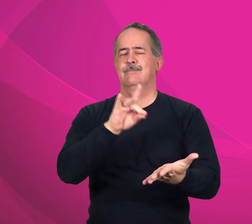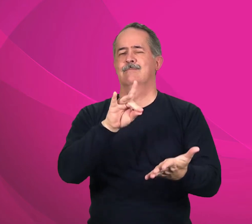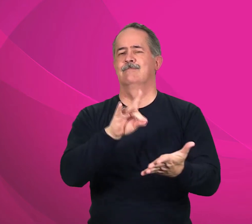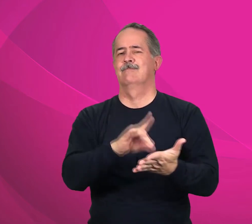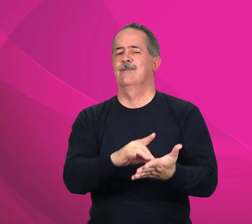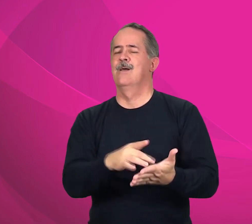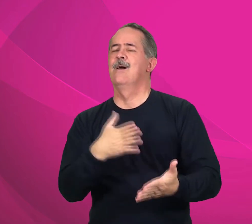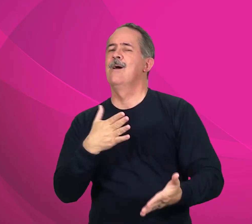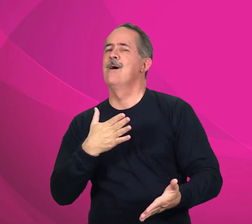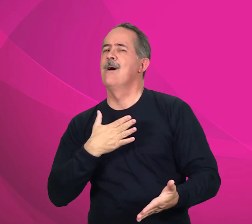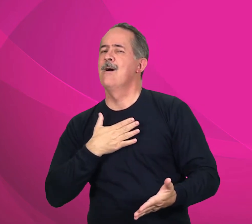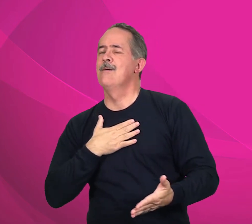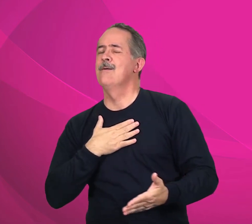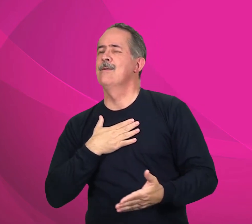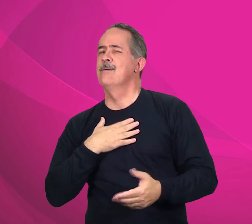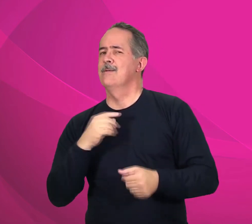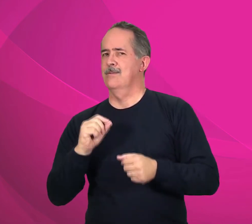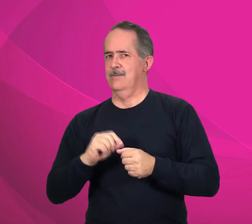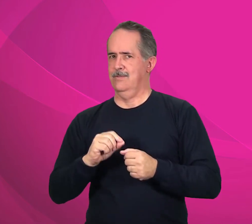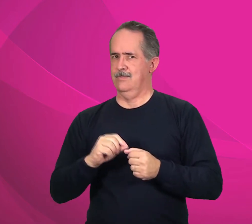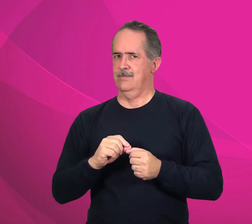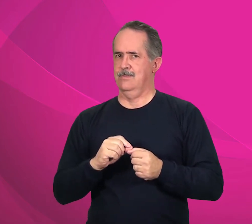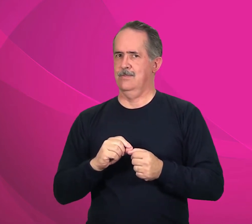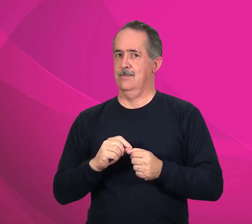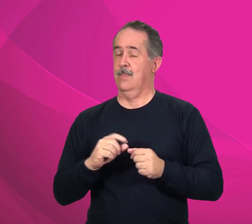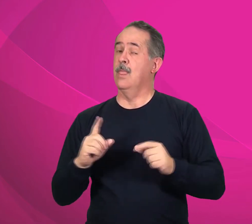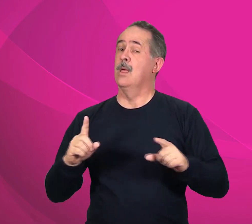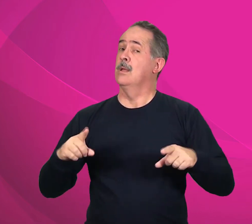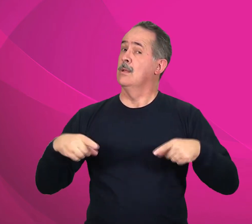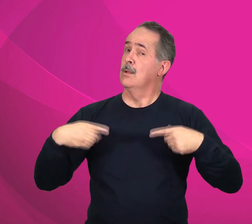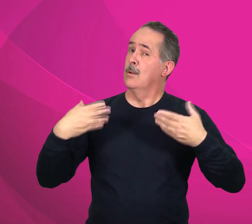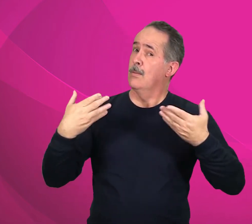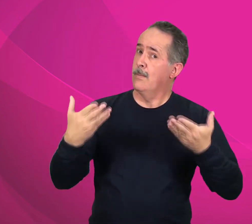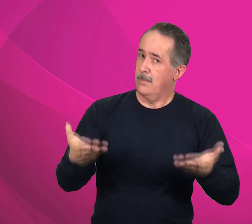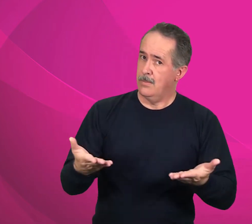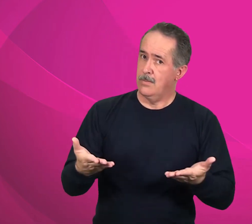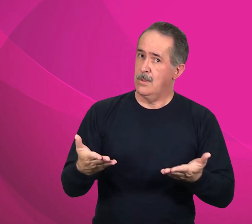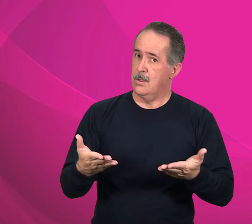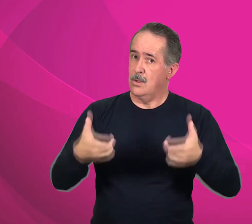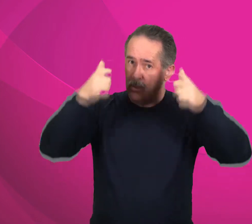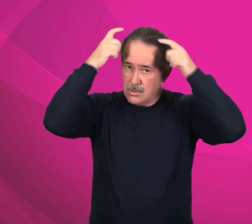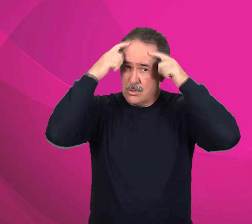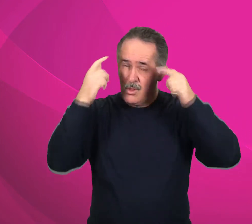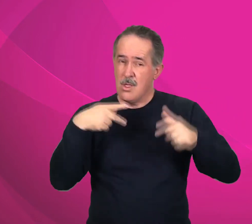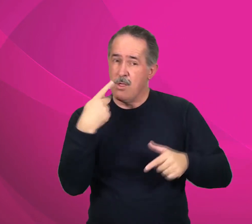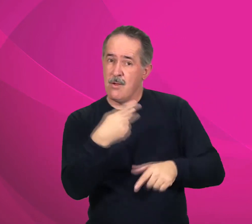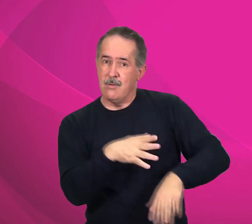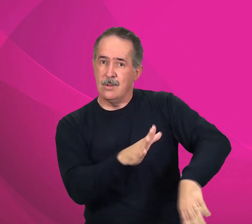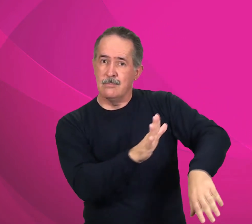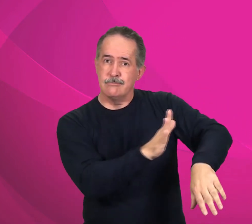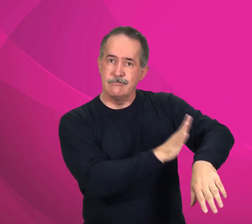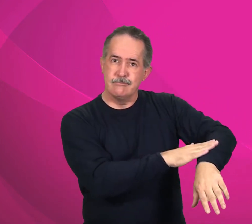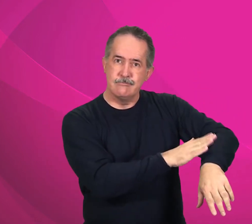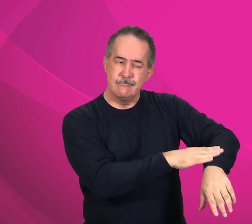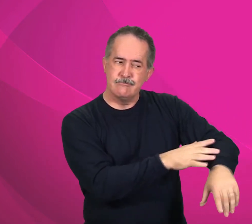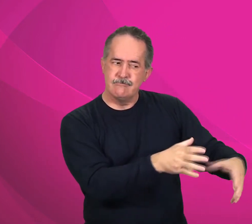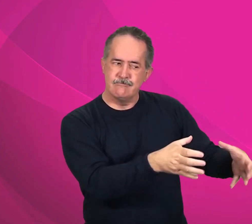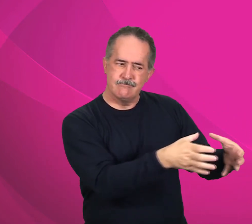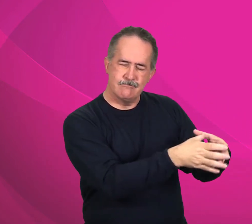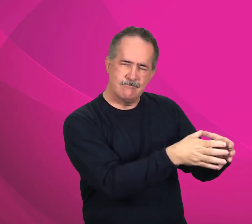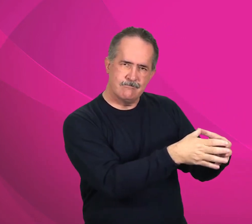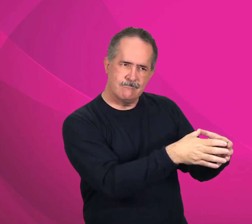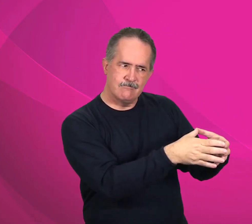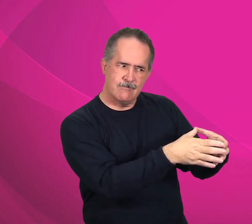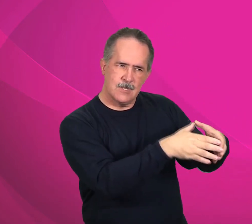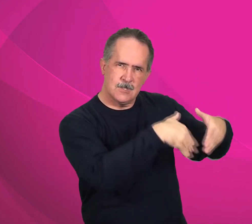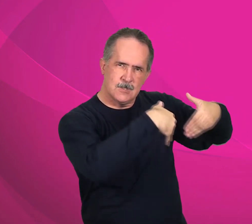mim que fizesse depois o rei dirá aos que estiverem à esquerda